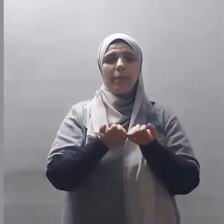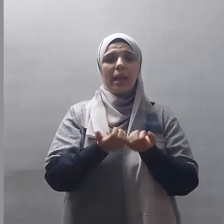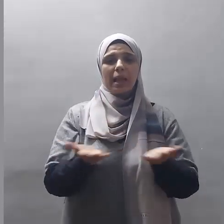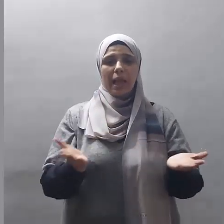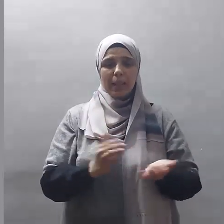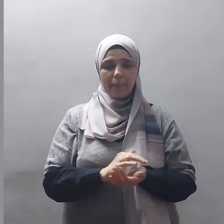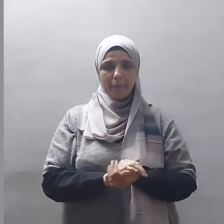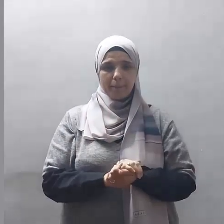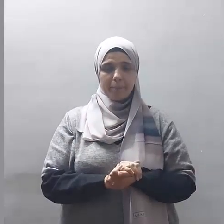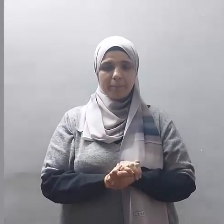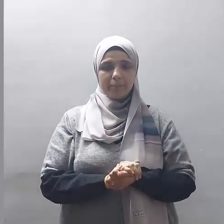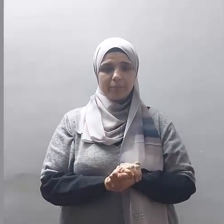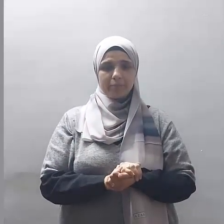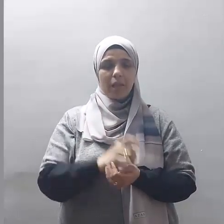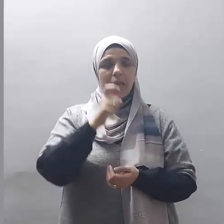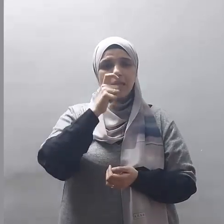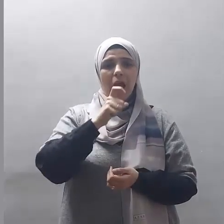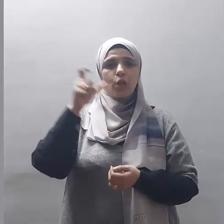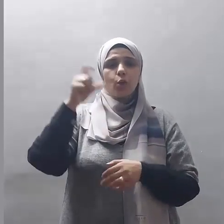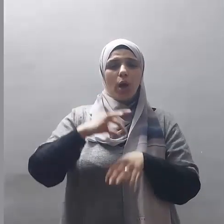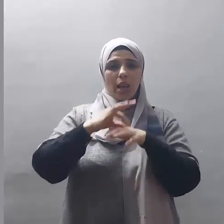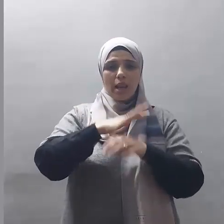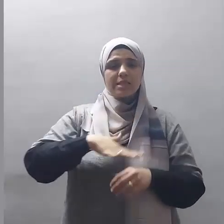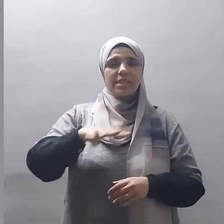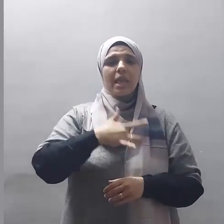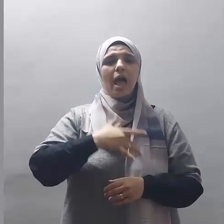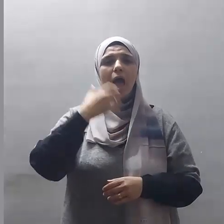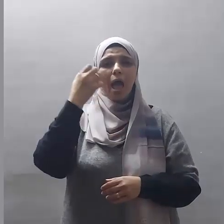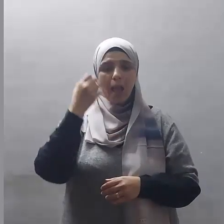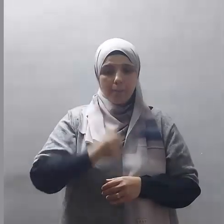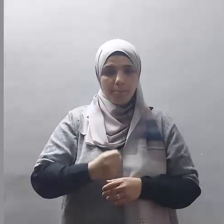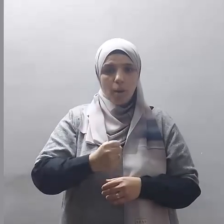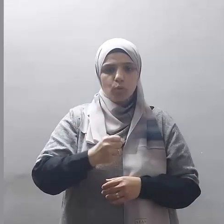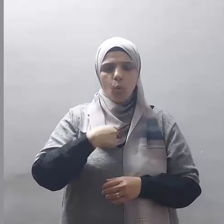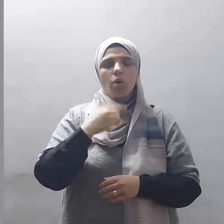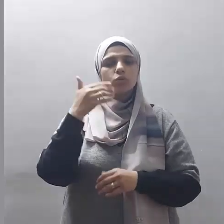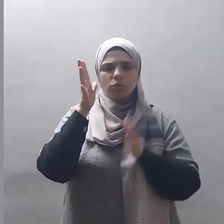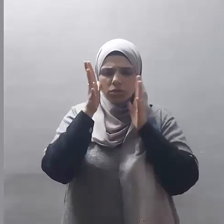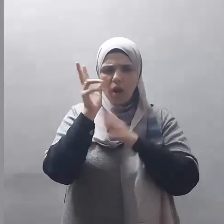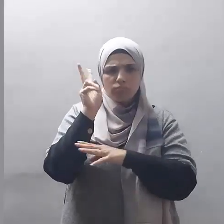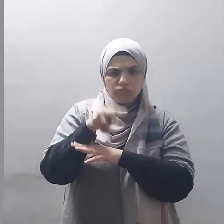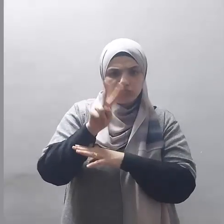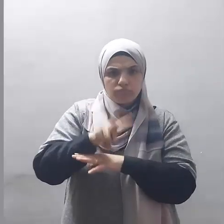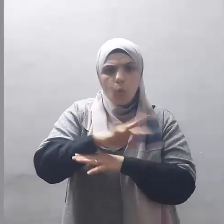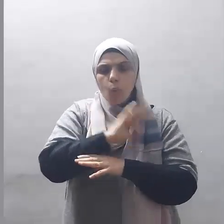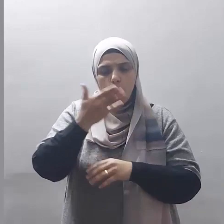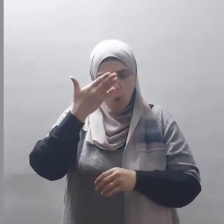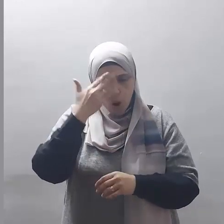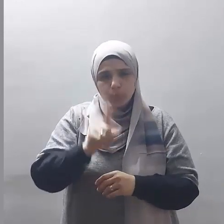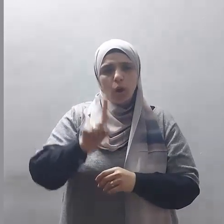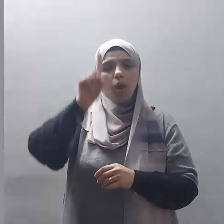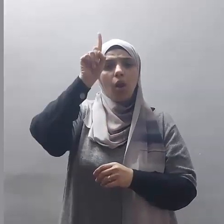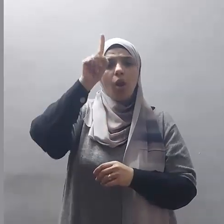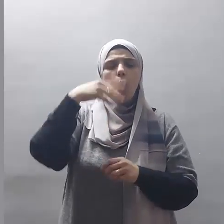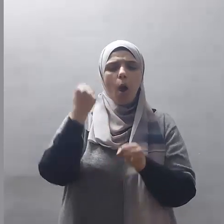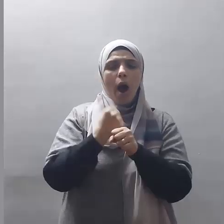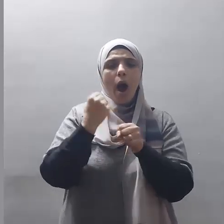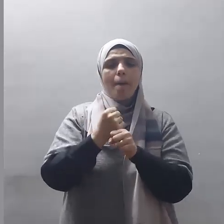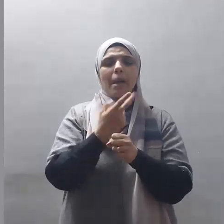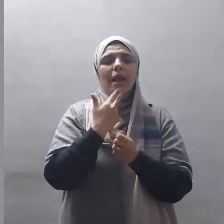الكريم: يا أيها الذين آمنوا اركعوا واسجدوا واعبدوا ربكم وافعلوا الخير